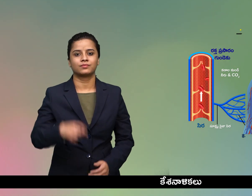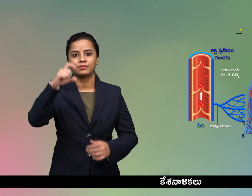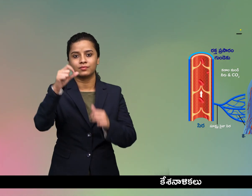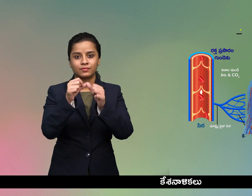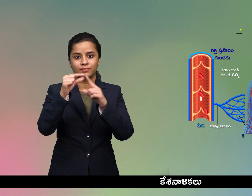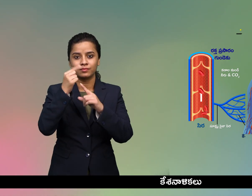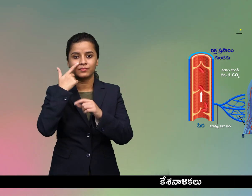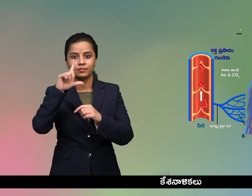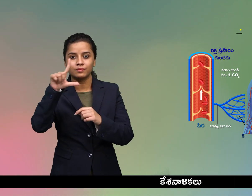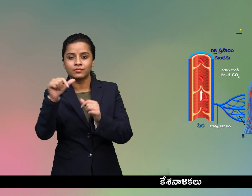కేశనాళికలు